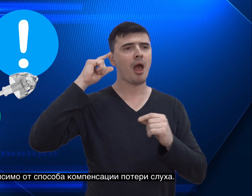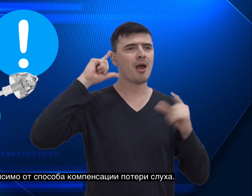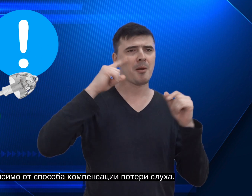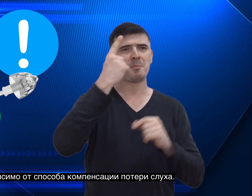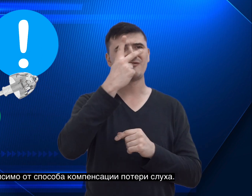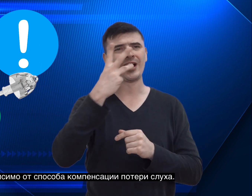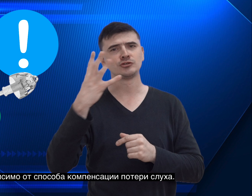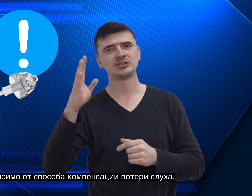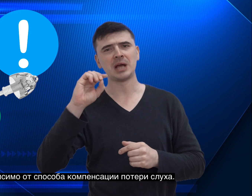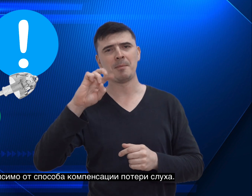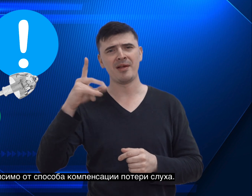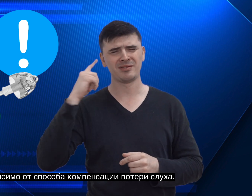Фэнбэй – Чапан